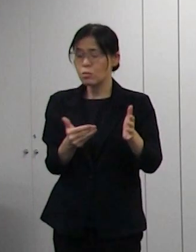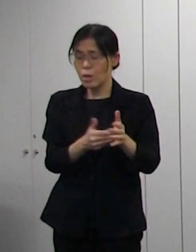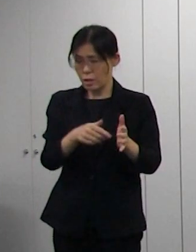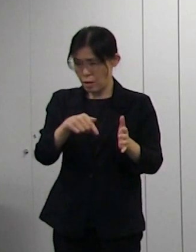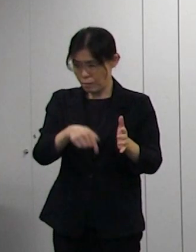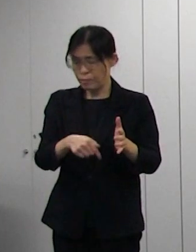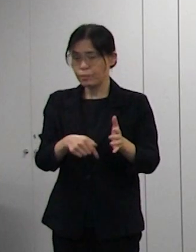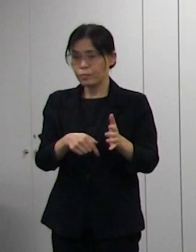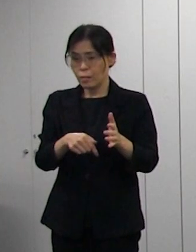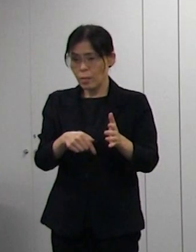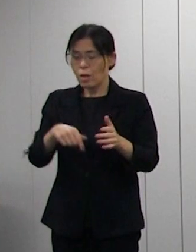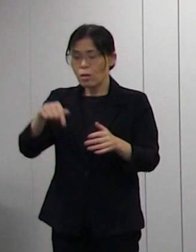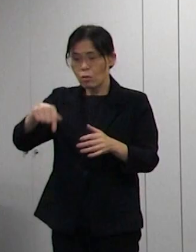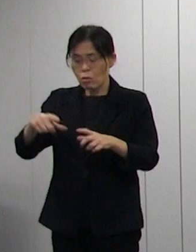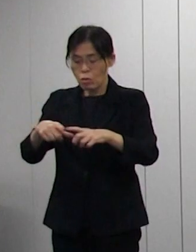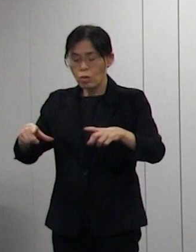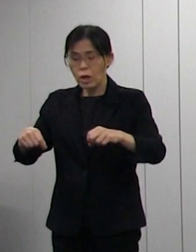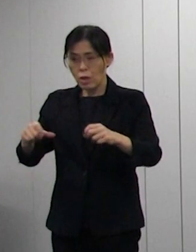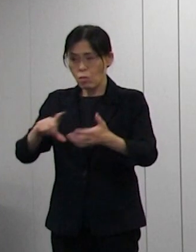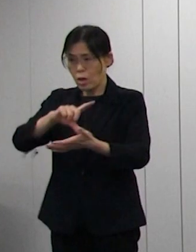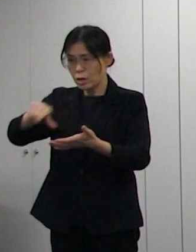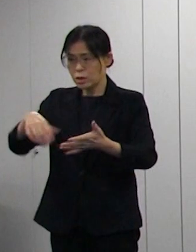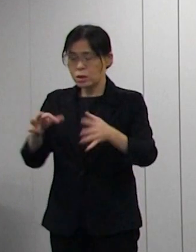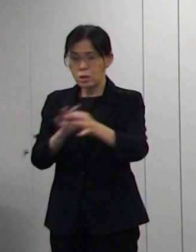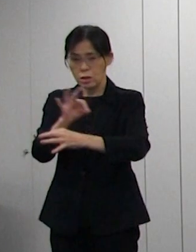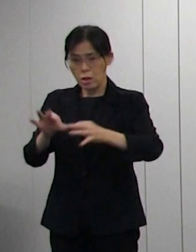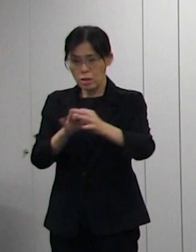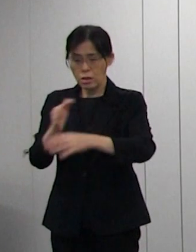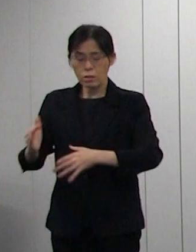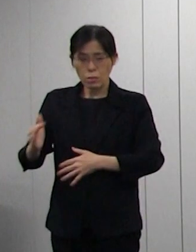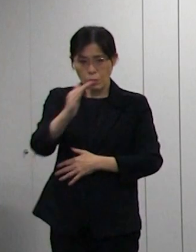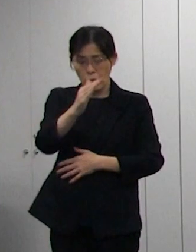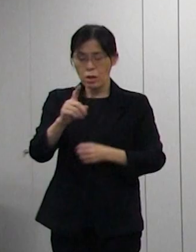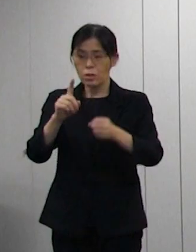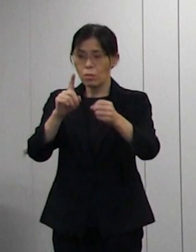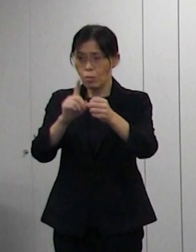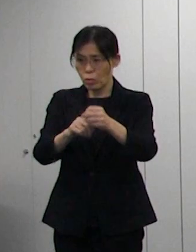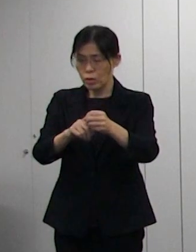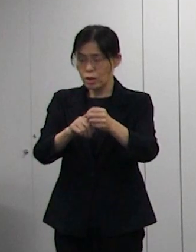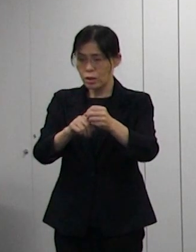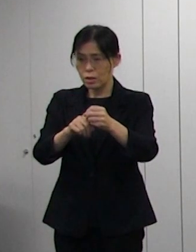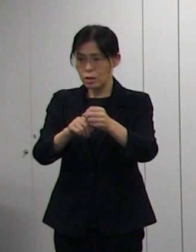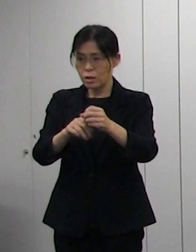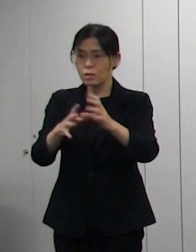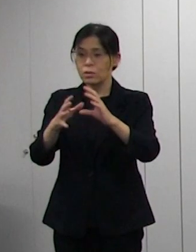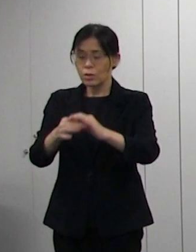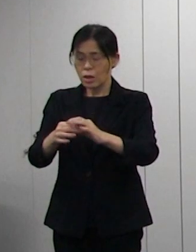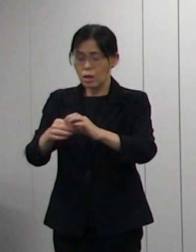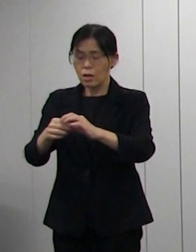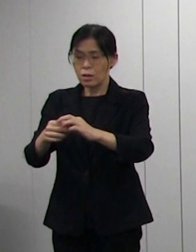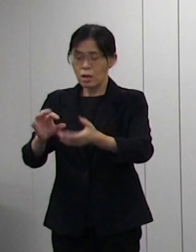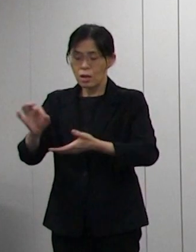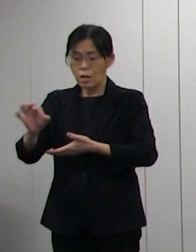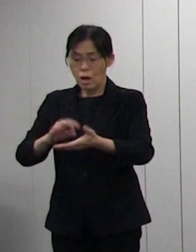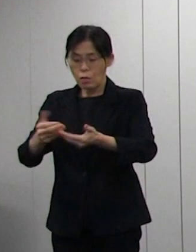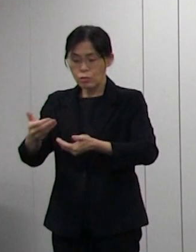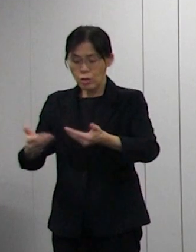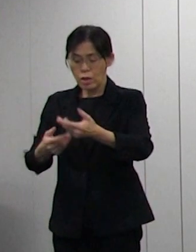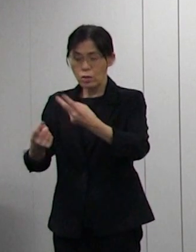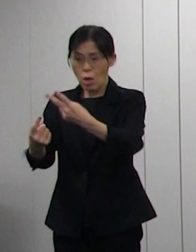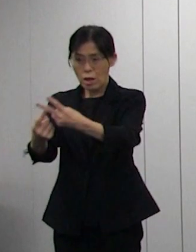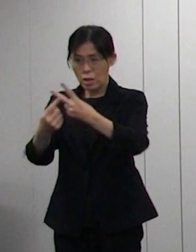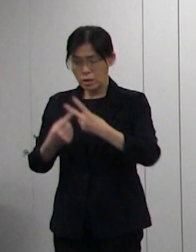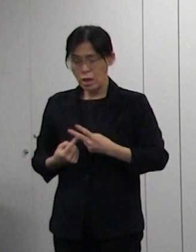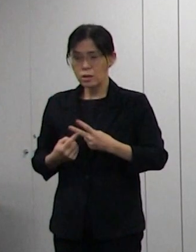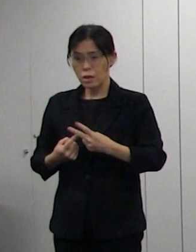は地域経済の活性化を図ることを目的として発行しております。購入はがきが届いた方は